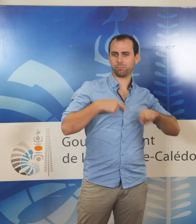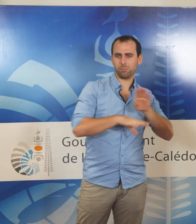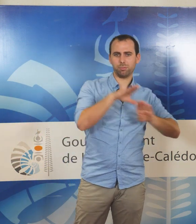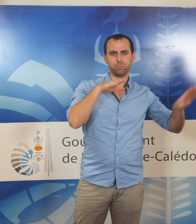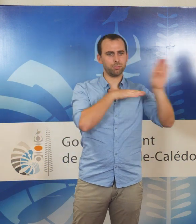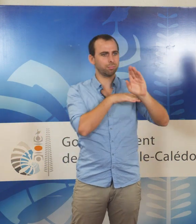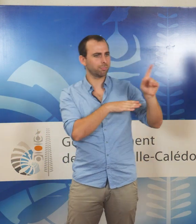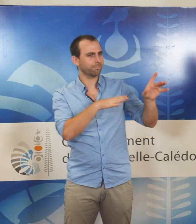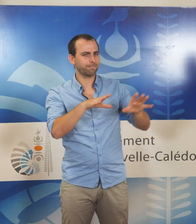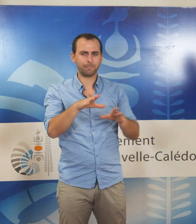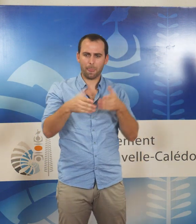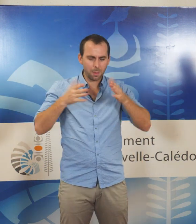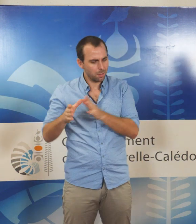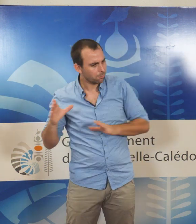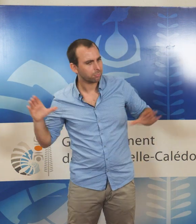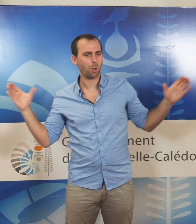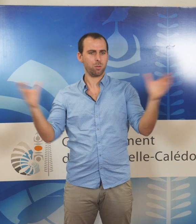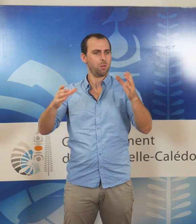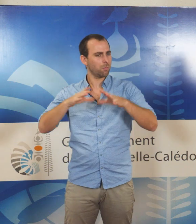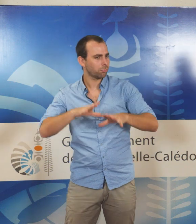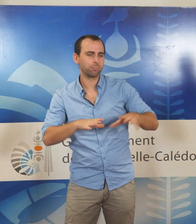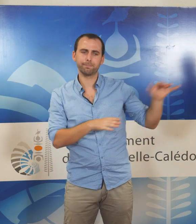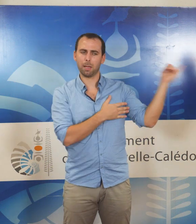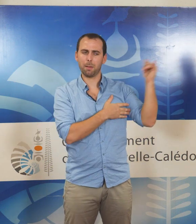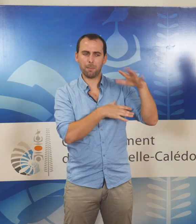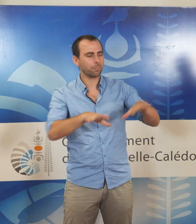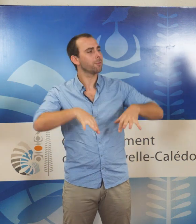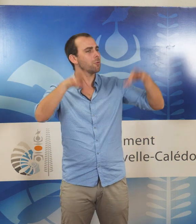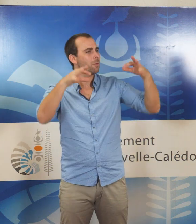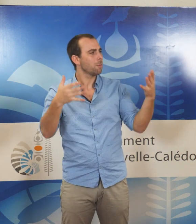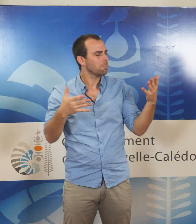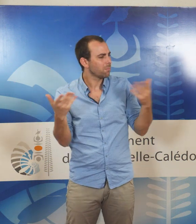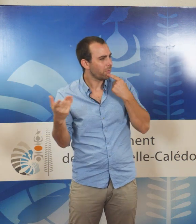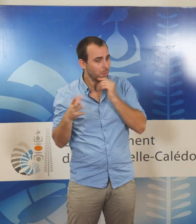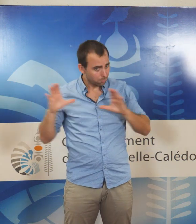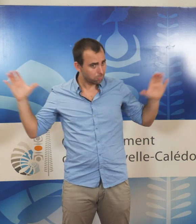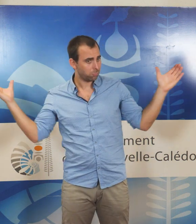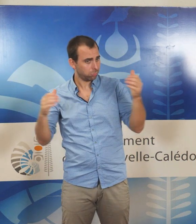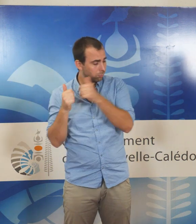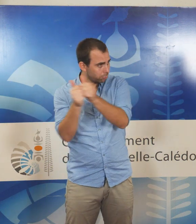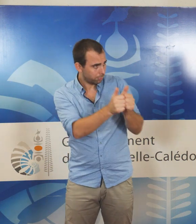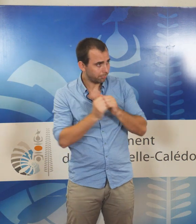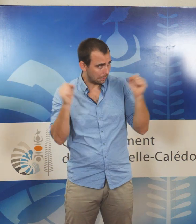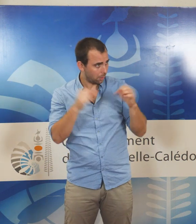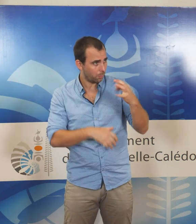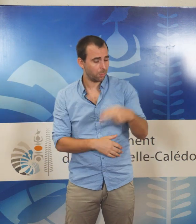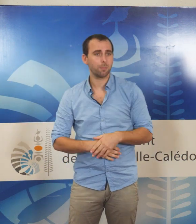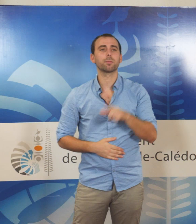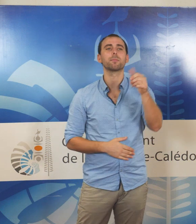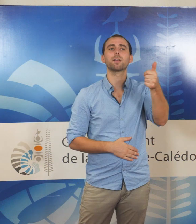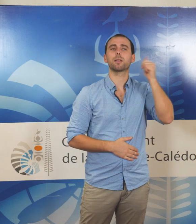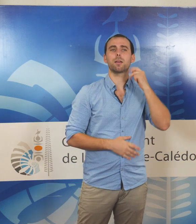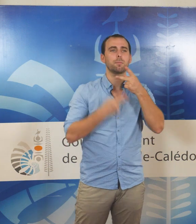vous confirmez donc que c'est une décision collégiale ? Il y a eu une décision collégiale, et j'ai pu vous l'indiquer hier, sur le